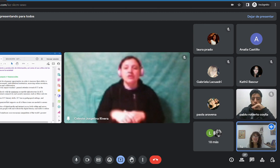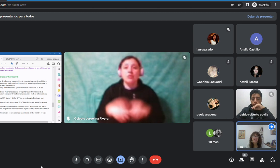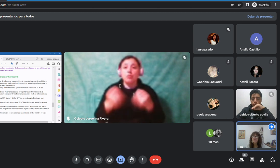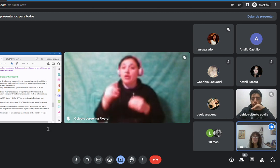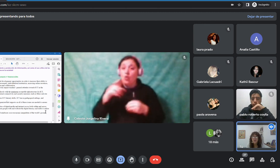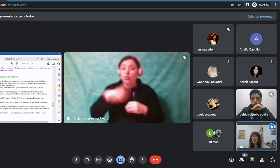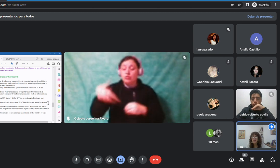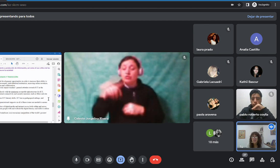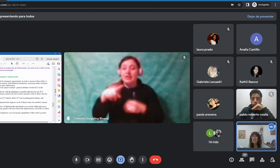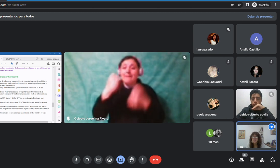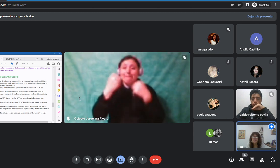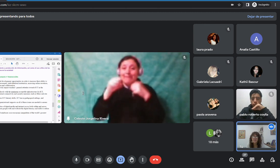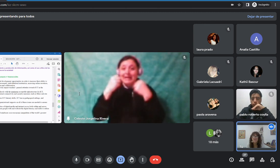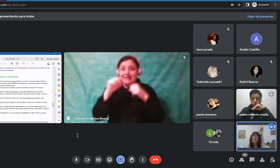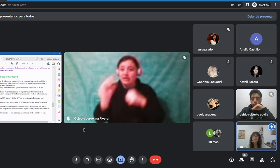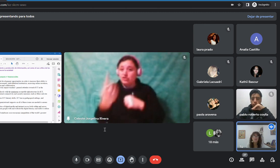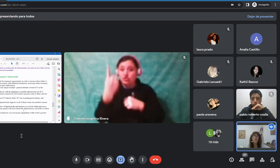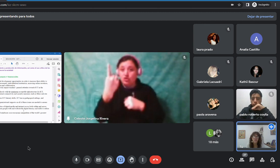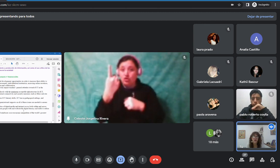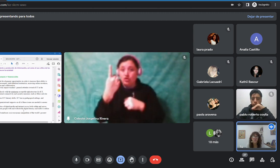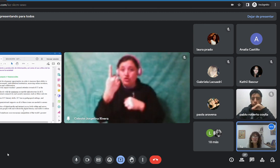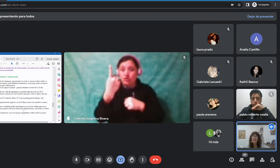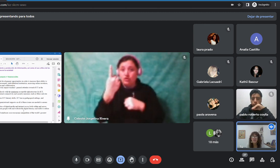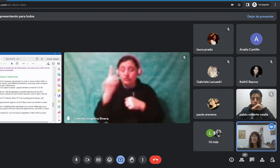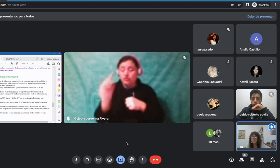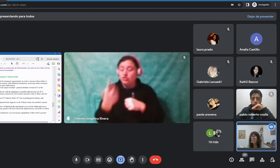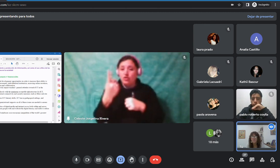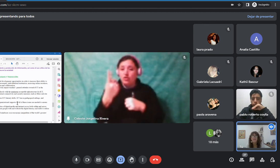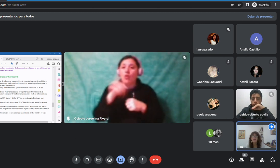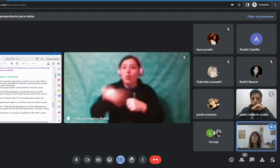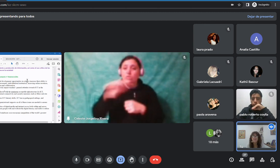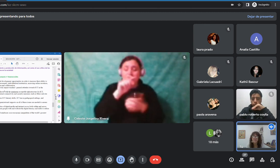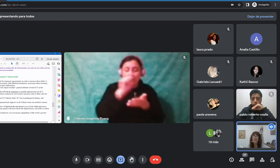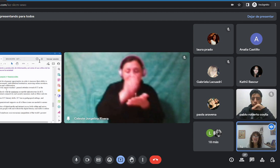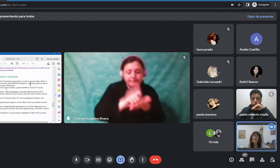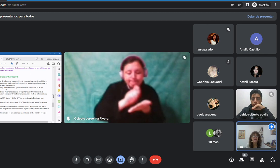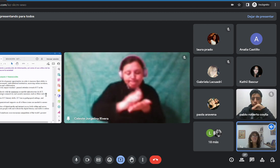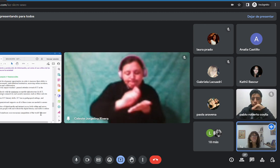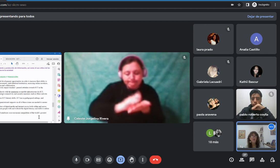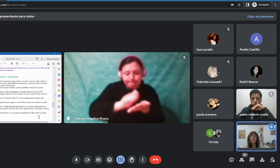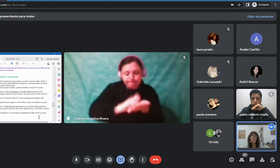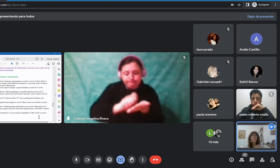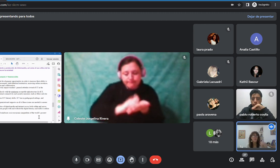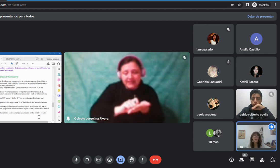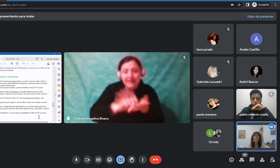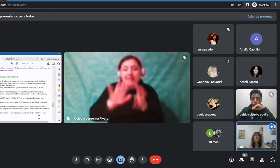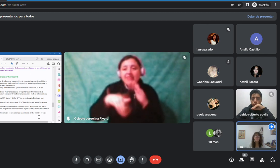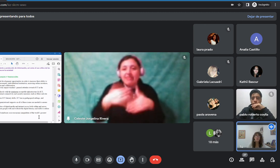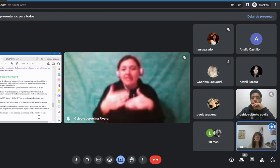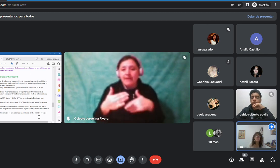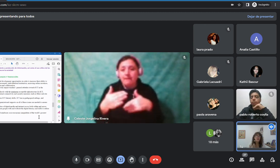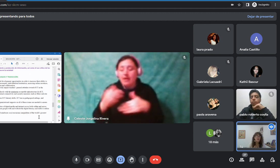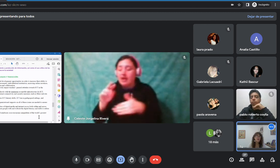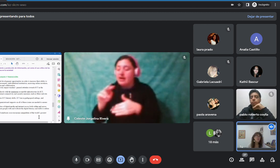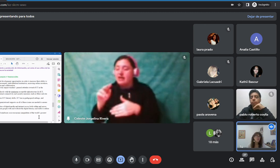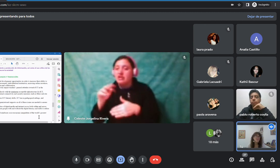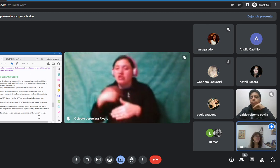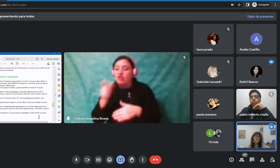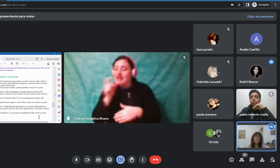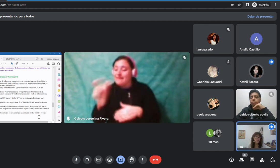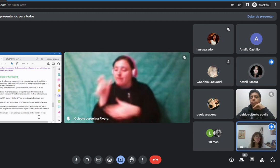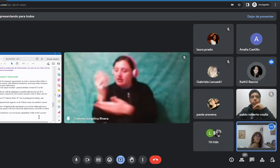practicar solos, ¿sí? Y después se corrigen. Cualquier cosa pueden mandar un mensaje ahí en Facebook, lo ponen en el muro. Entonces,